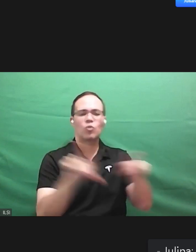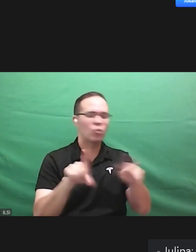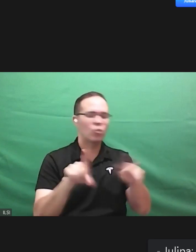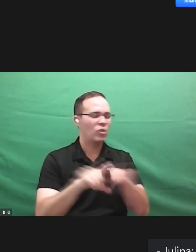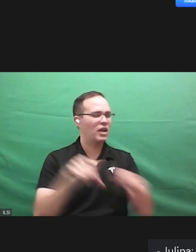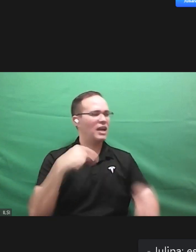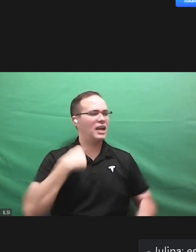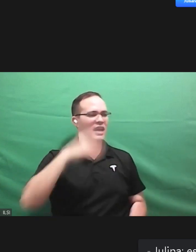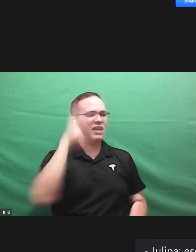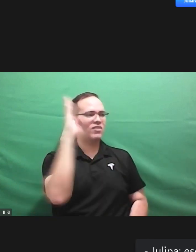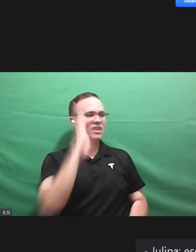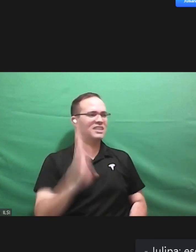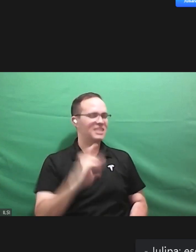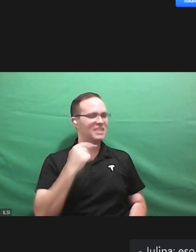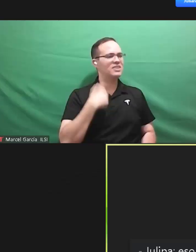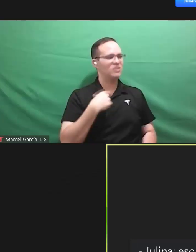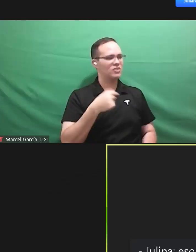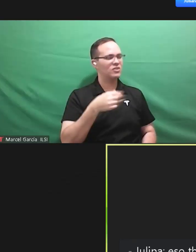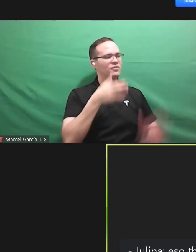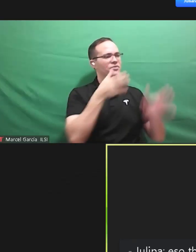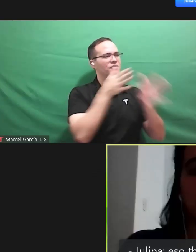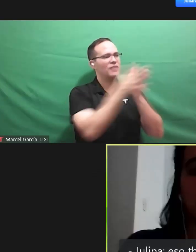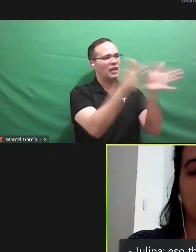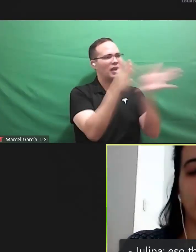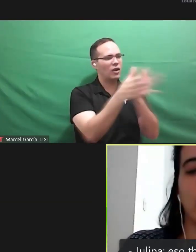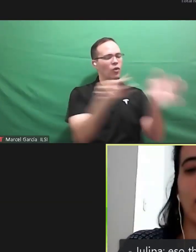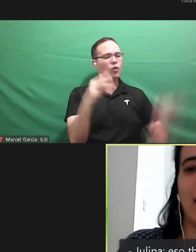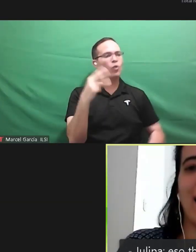presentación, el Washington Group,